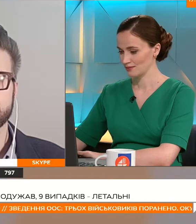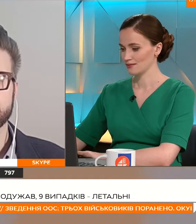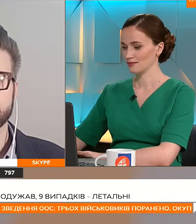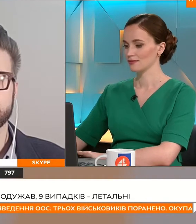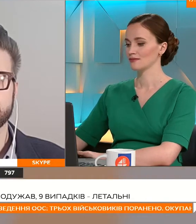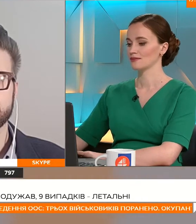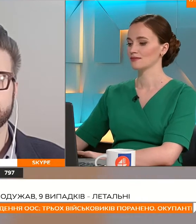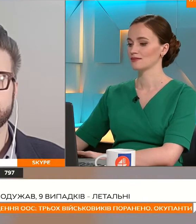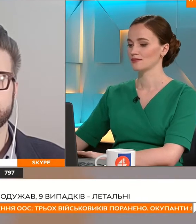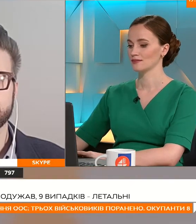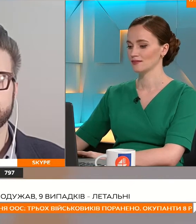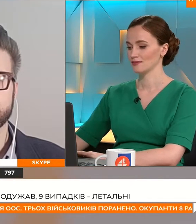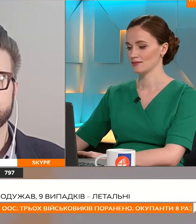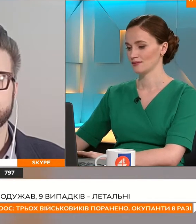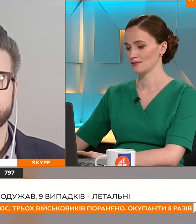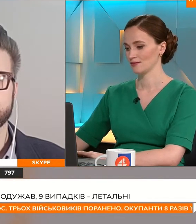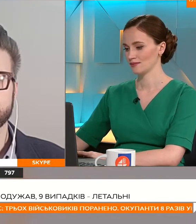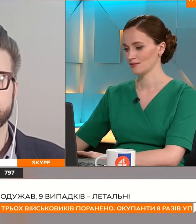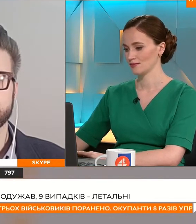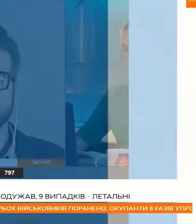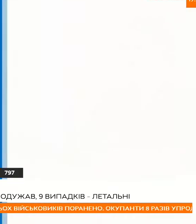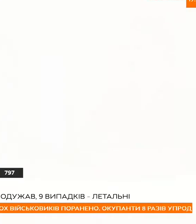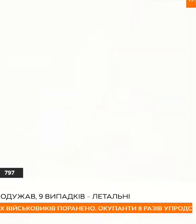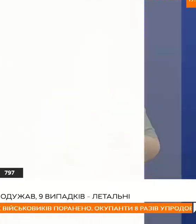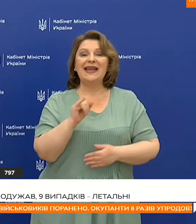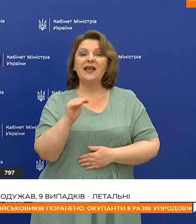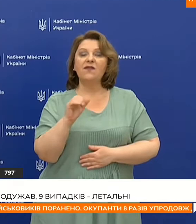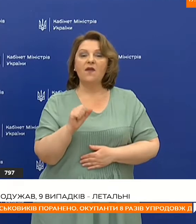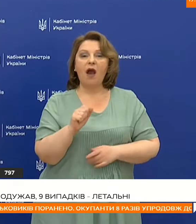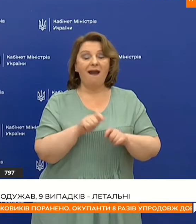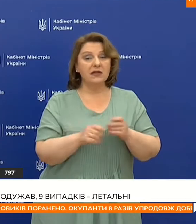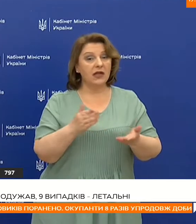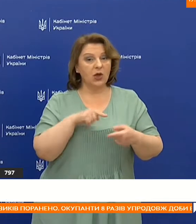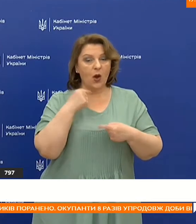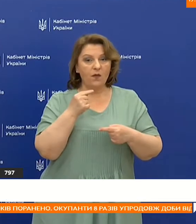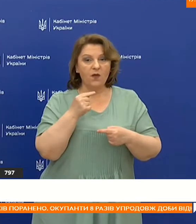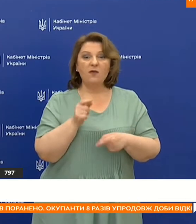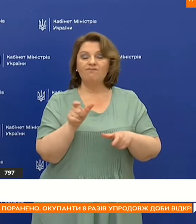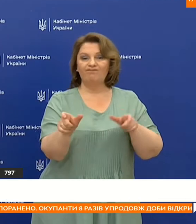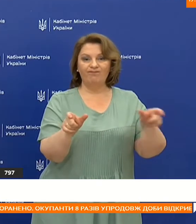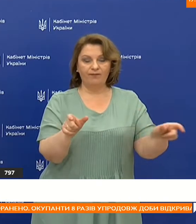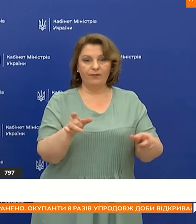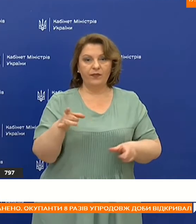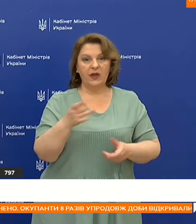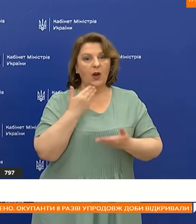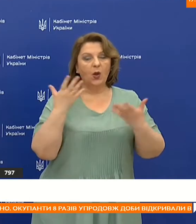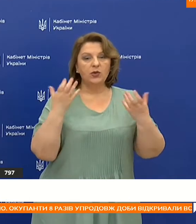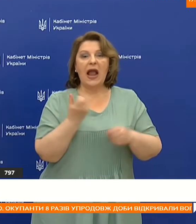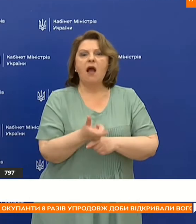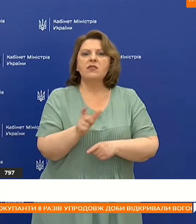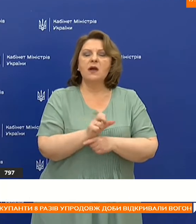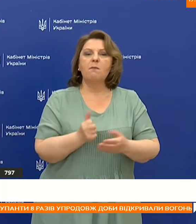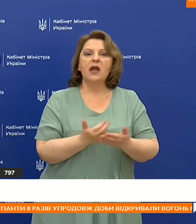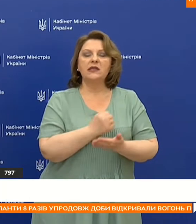зазначив, найбільше хворих зафіксували у Києві. Почуємо, обговоримо. Якщо говорити в розрізі регіонів, то за останню добу